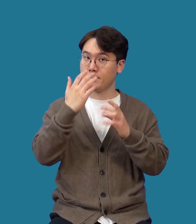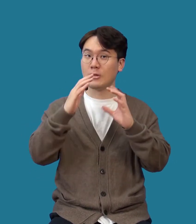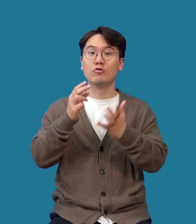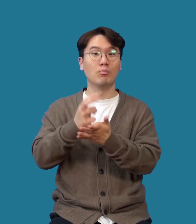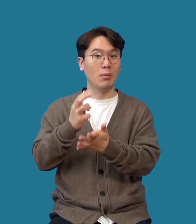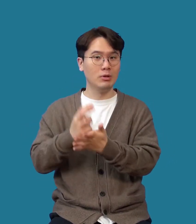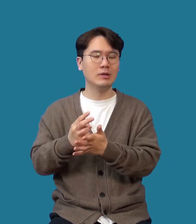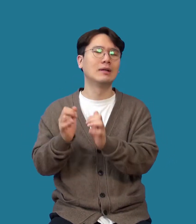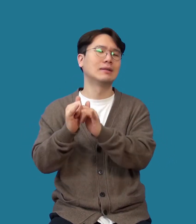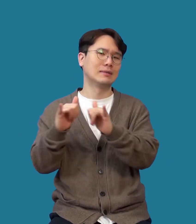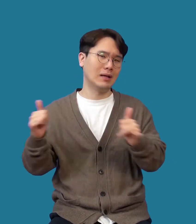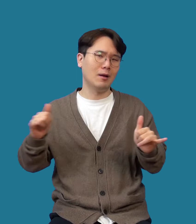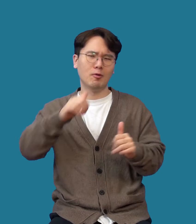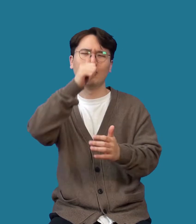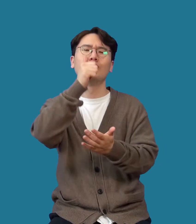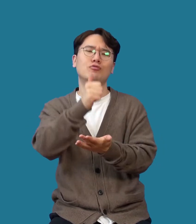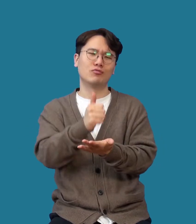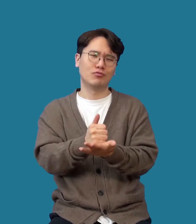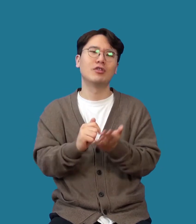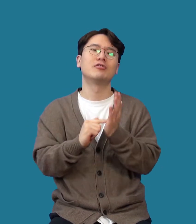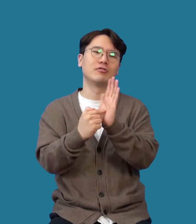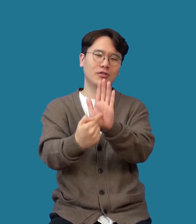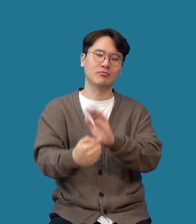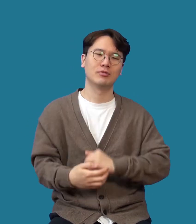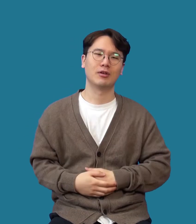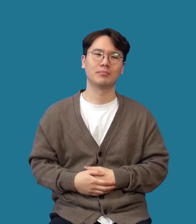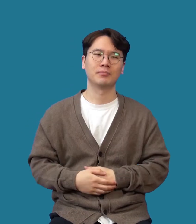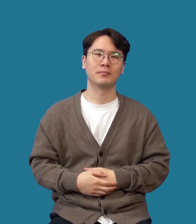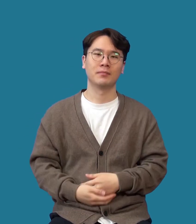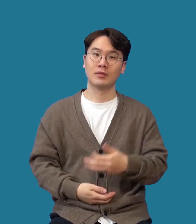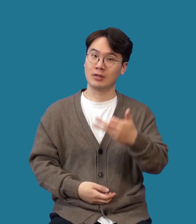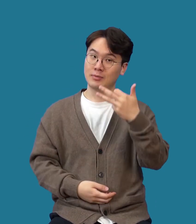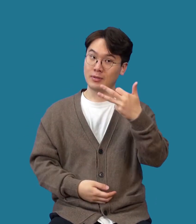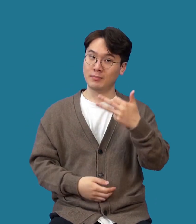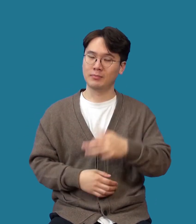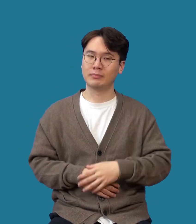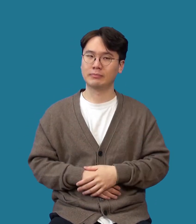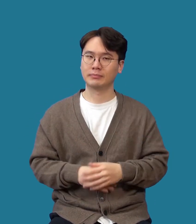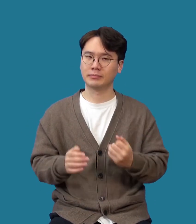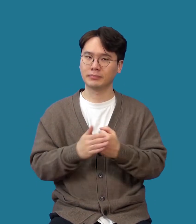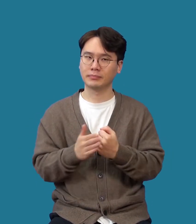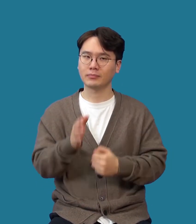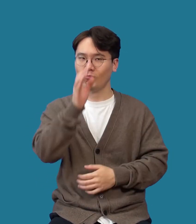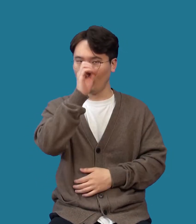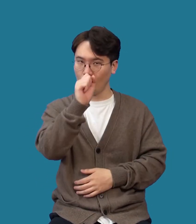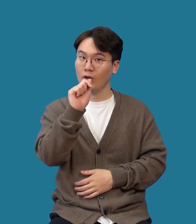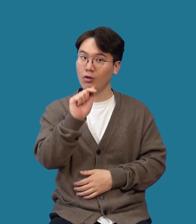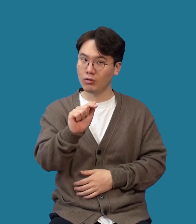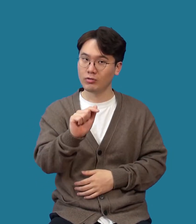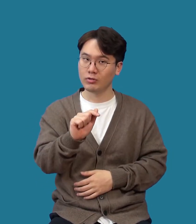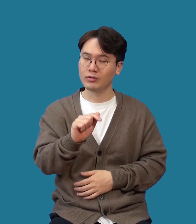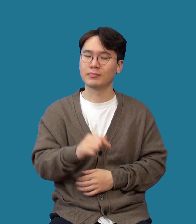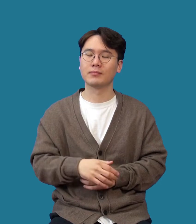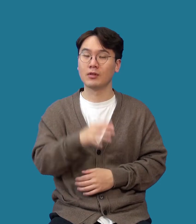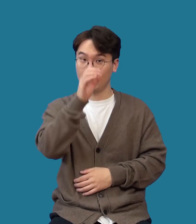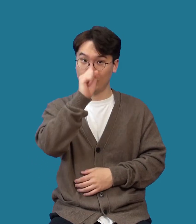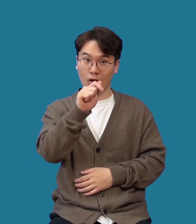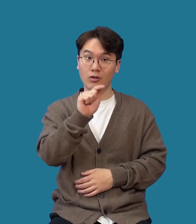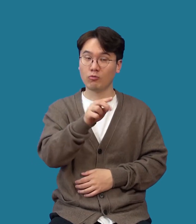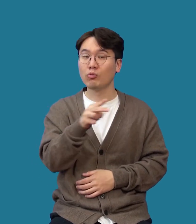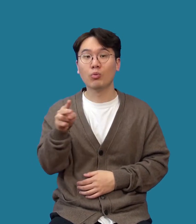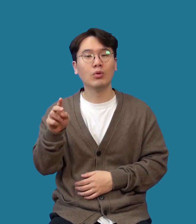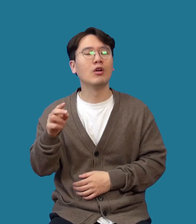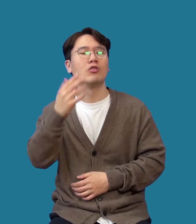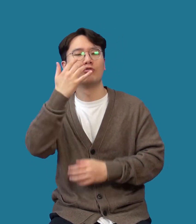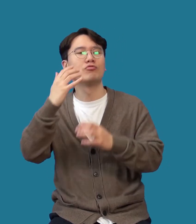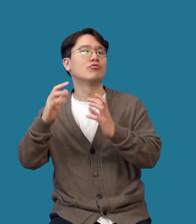죄성을 드러내줍니다. 13절에 그런즉 선한 것이, 이 선한 것은 율법을 말합니다. 선한